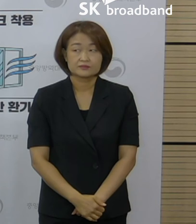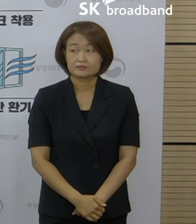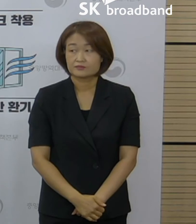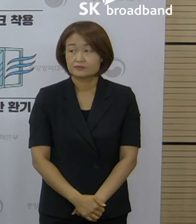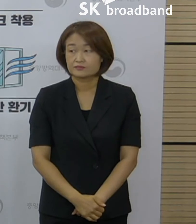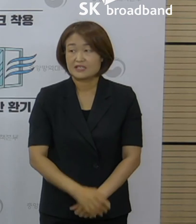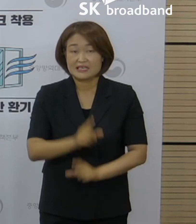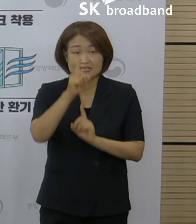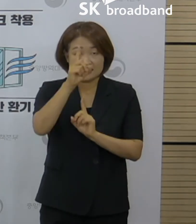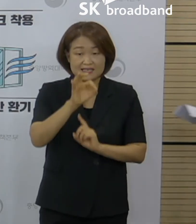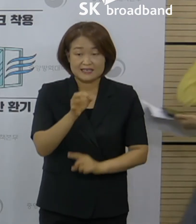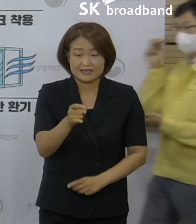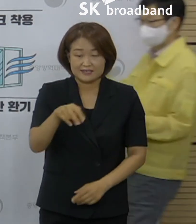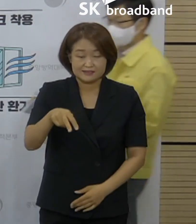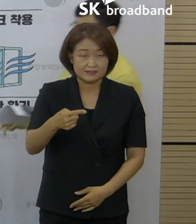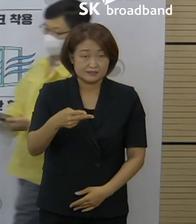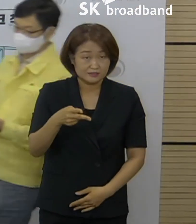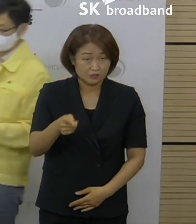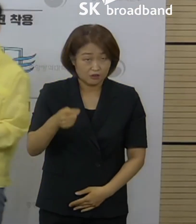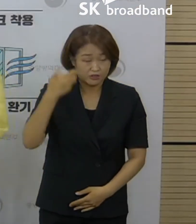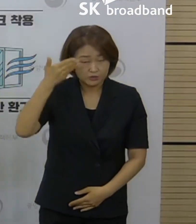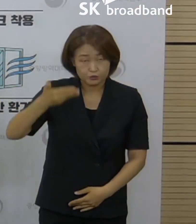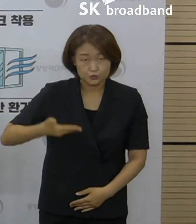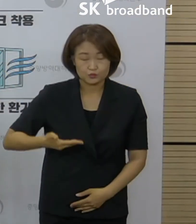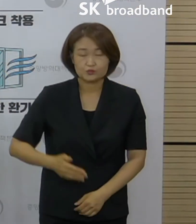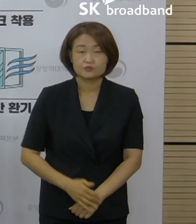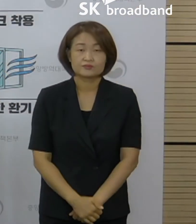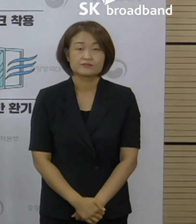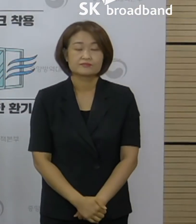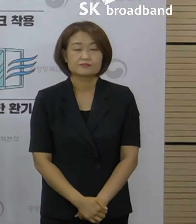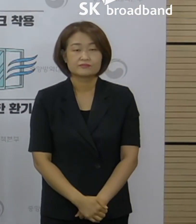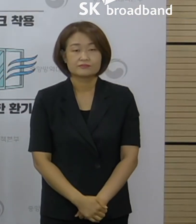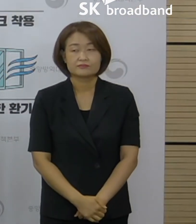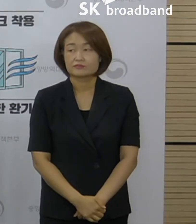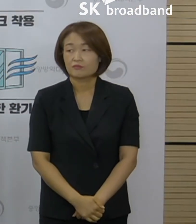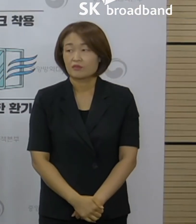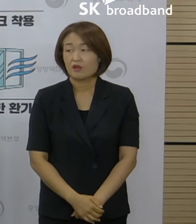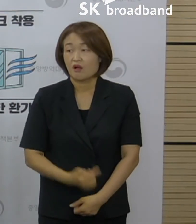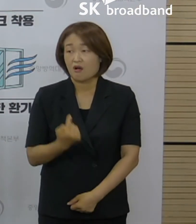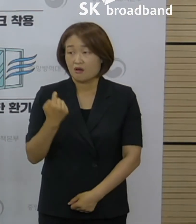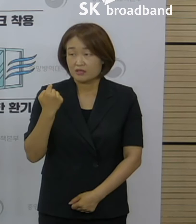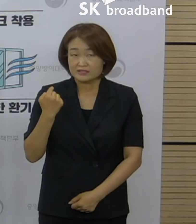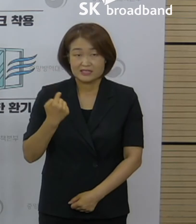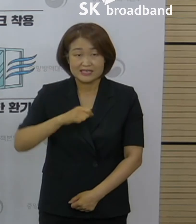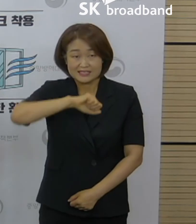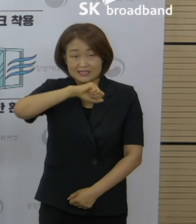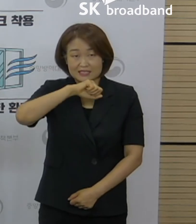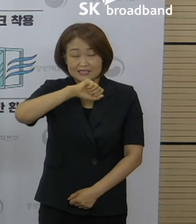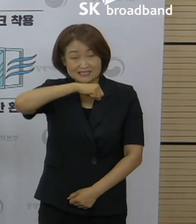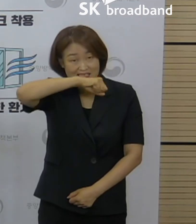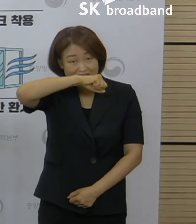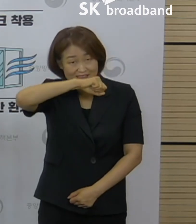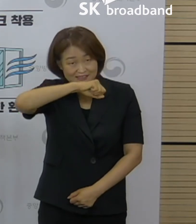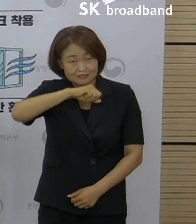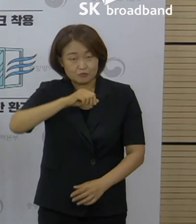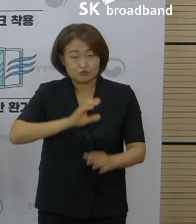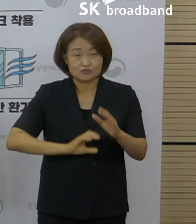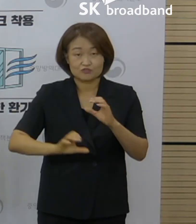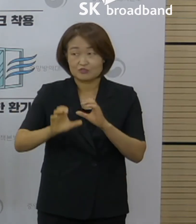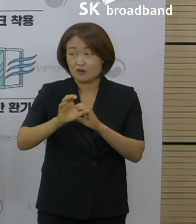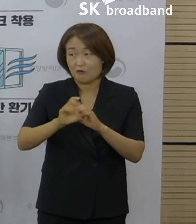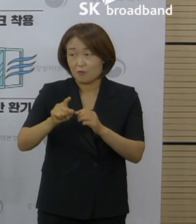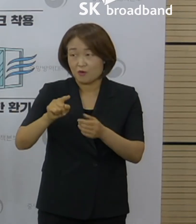중앙일보 이에스더 기자님 질문입니다. 어제 질병청 추경안에 국산 백신